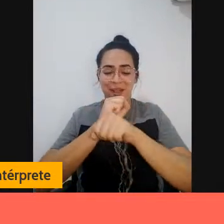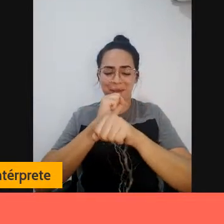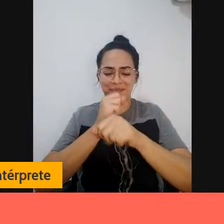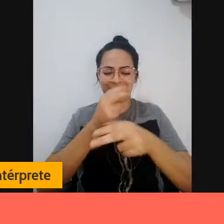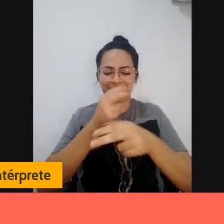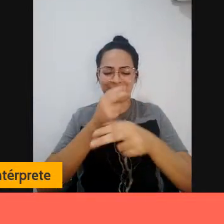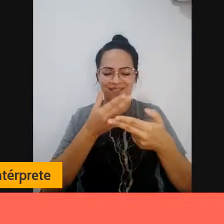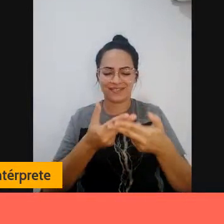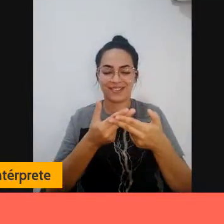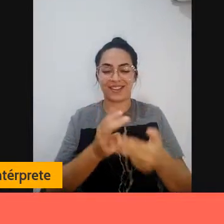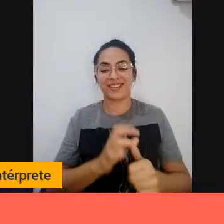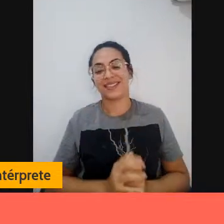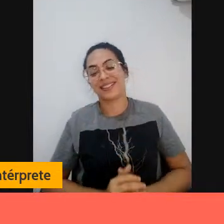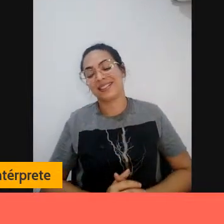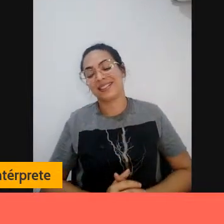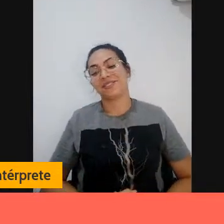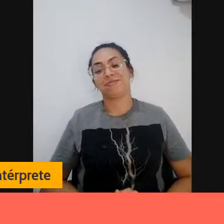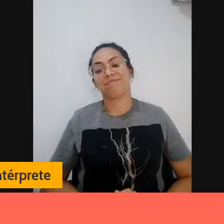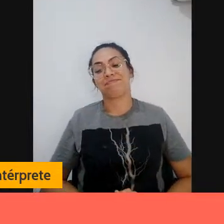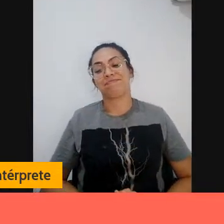Espera.